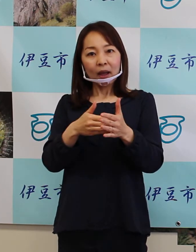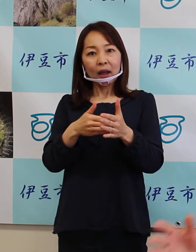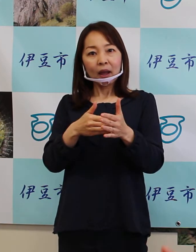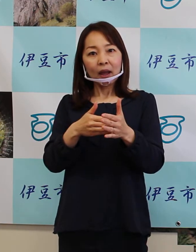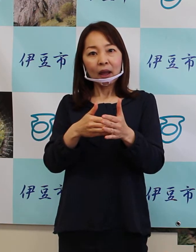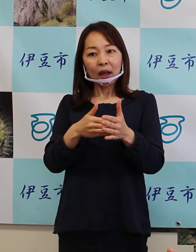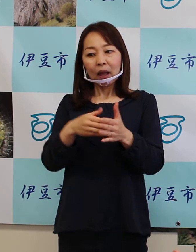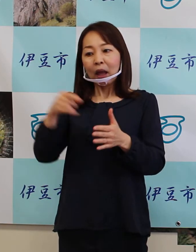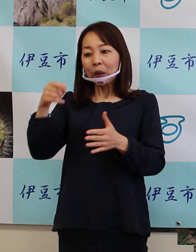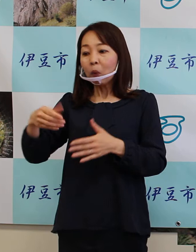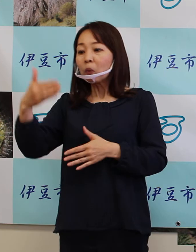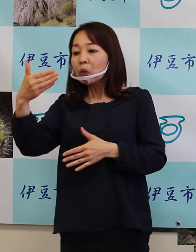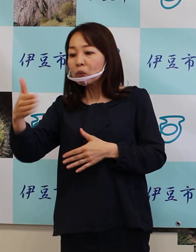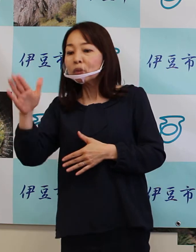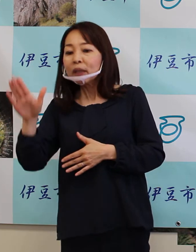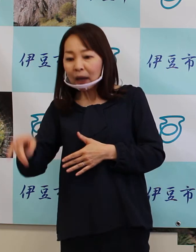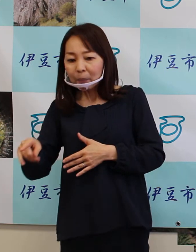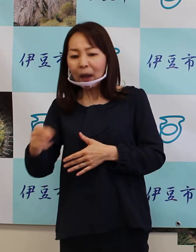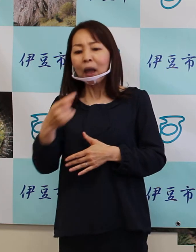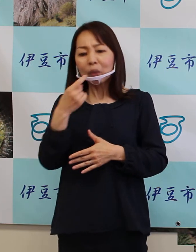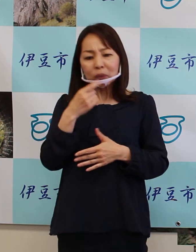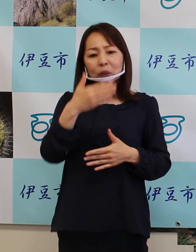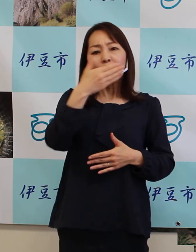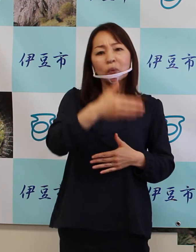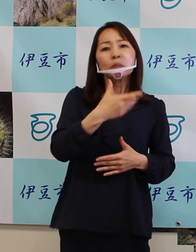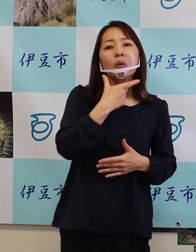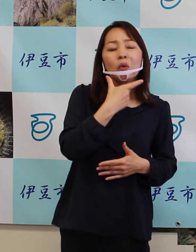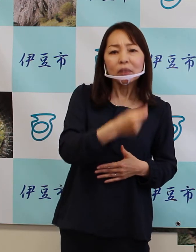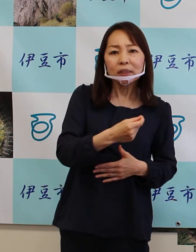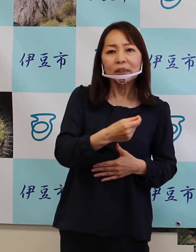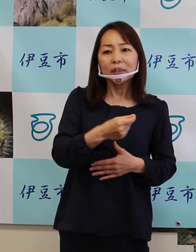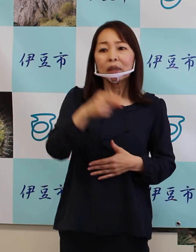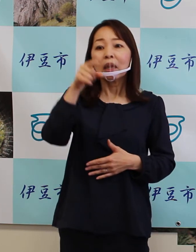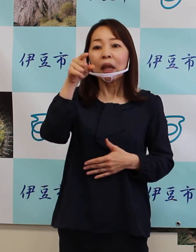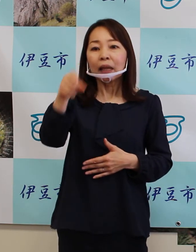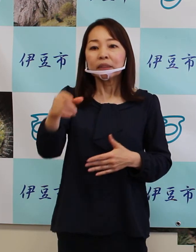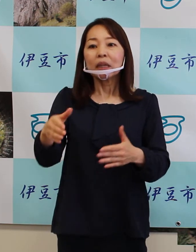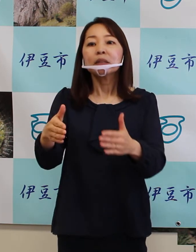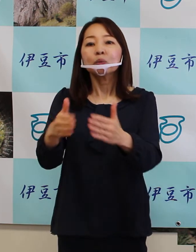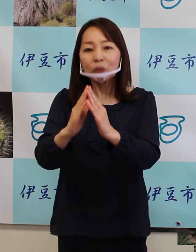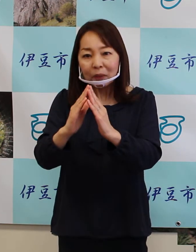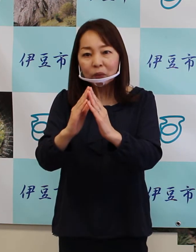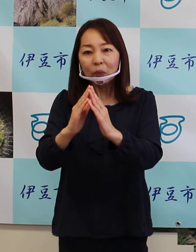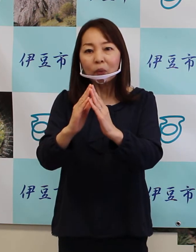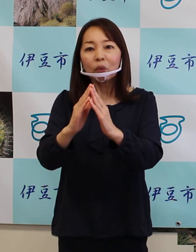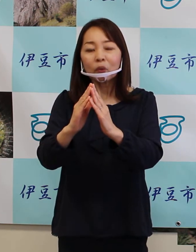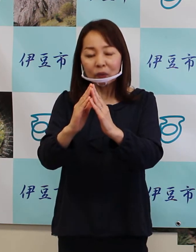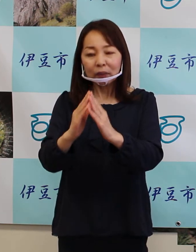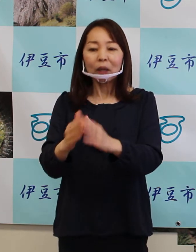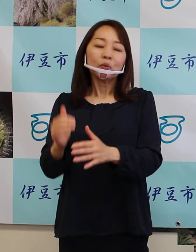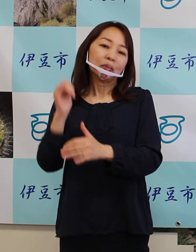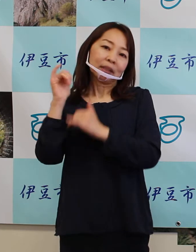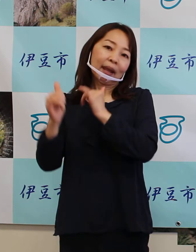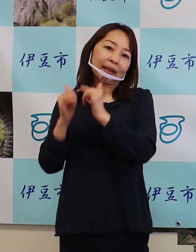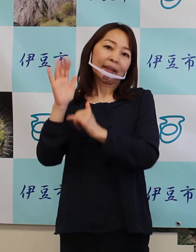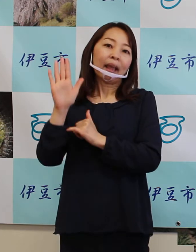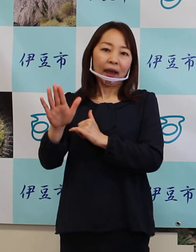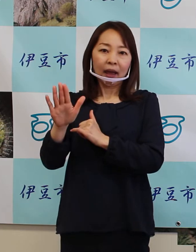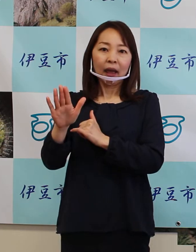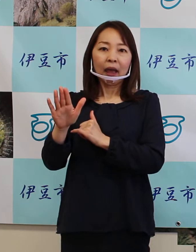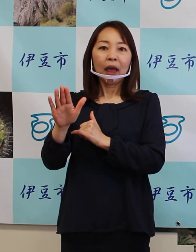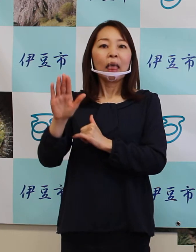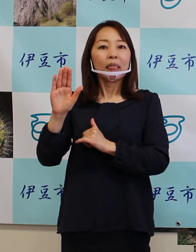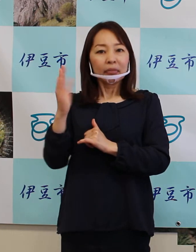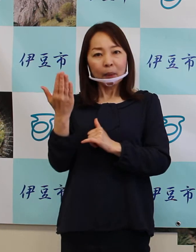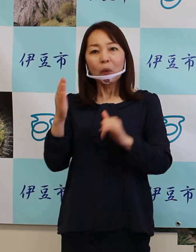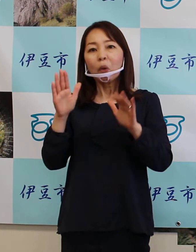こちらの区にあればやはりうちにも欲しい、今度はあちらにあれを作りましょうという時代でしたけれども、もうその